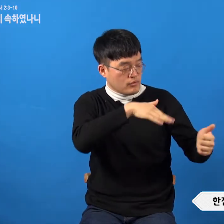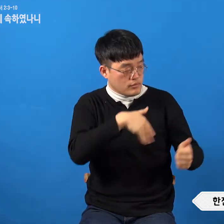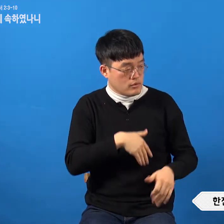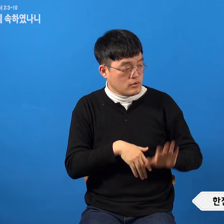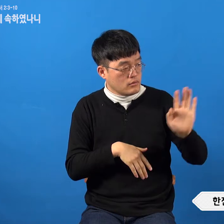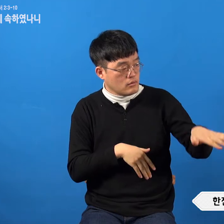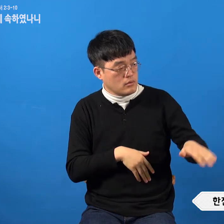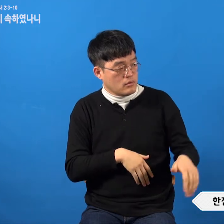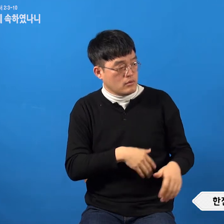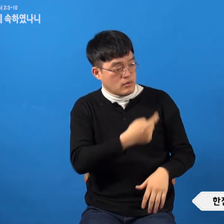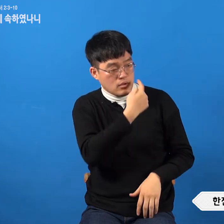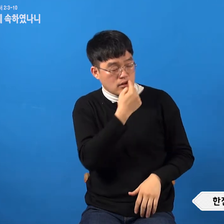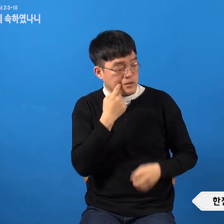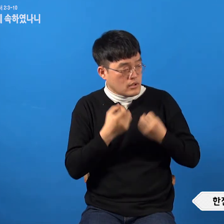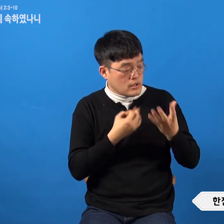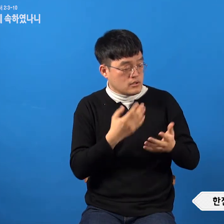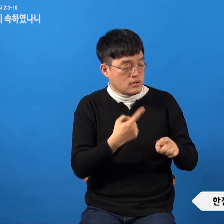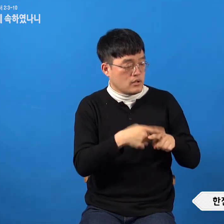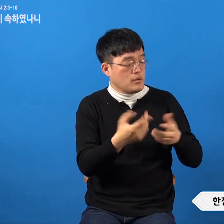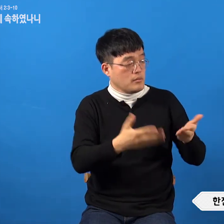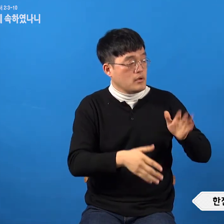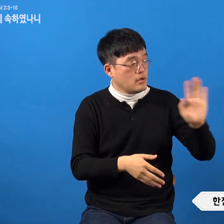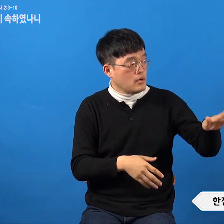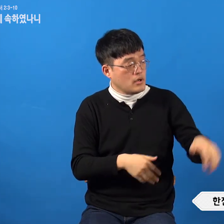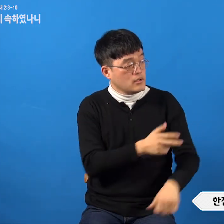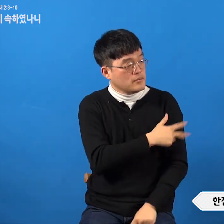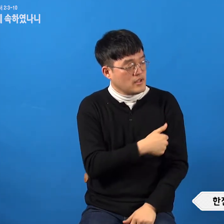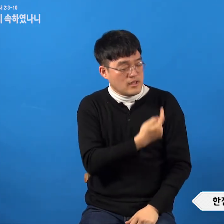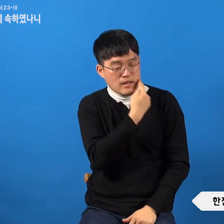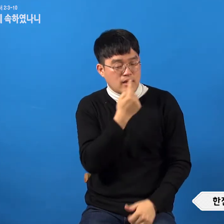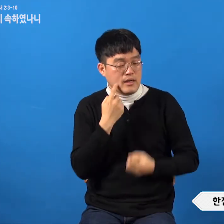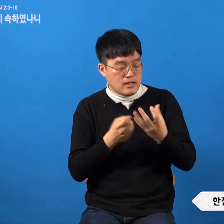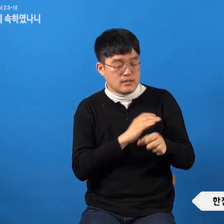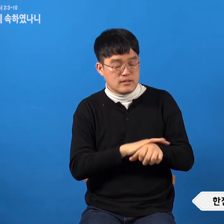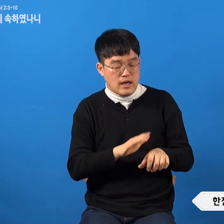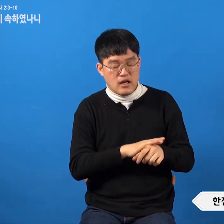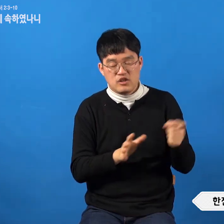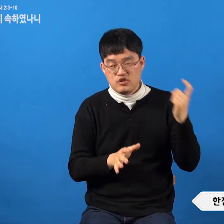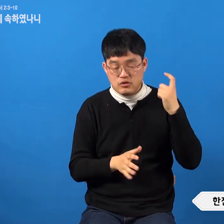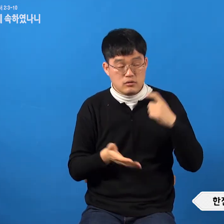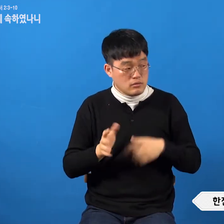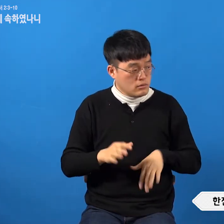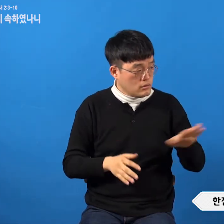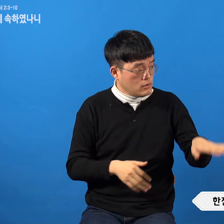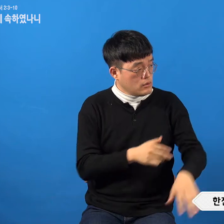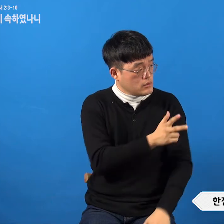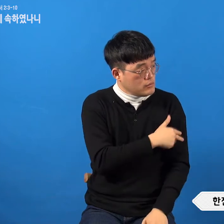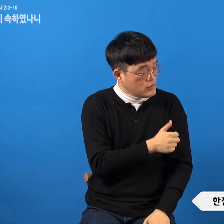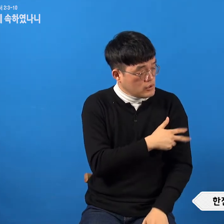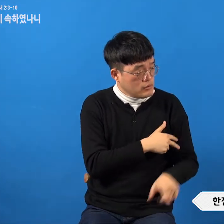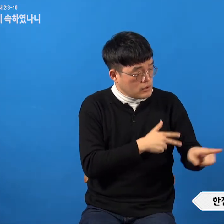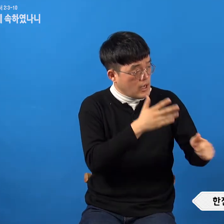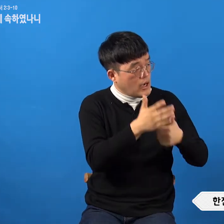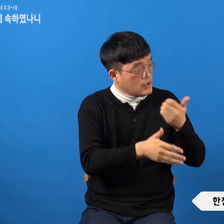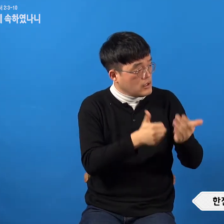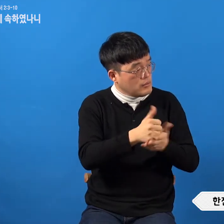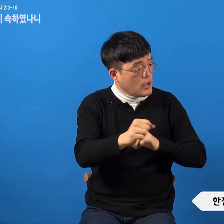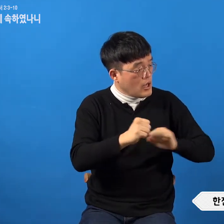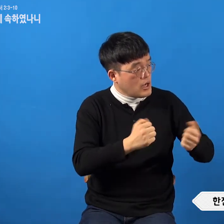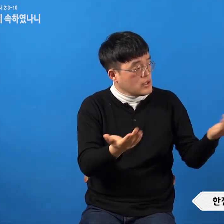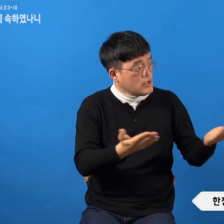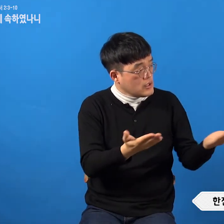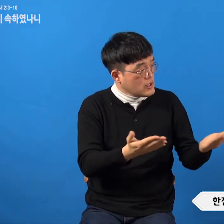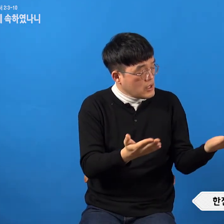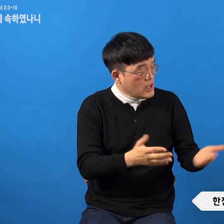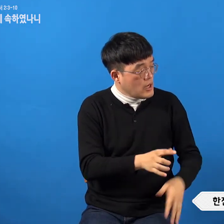대해서 비판을 하는 겁니다. 집사님, 간증은 잘 들었습니다. 그런데 집사님은 하나님이 하신 일만 얘기를